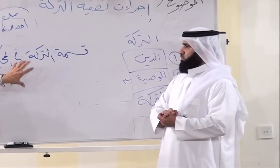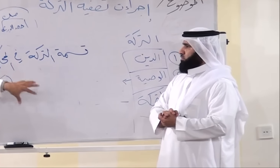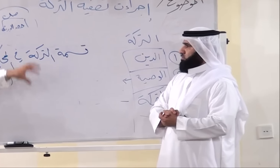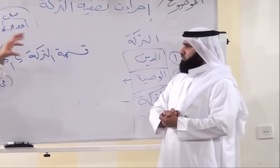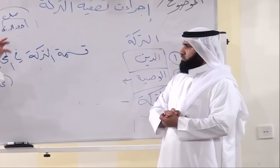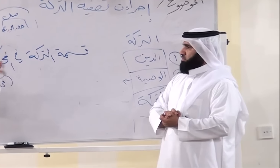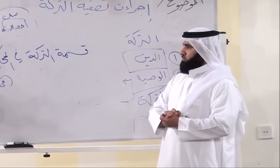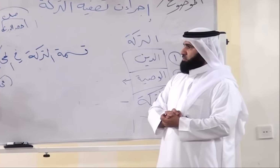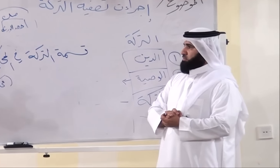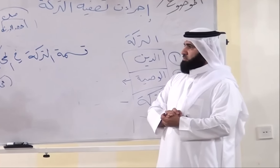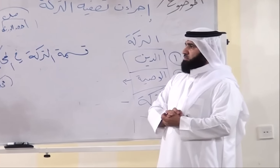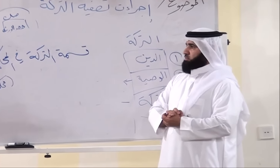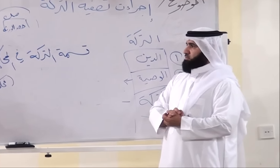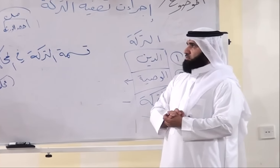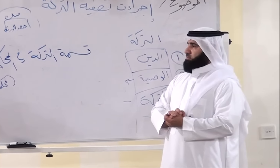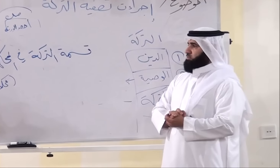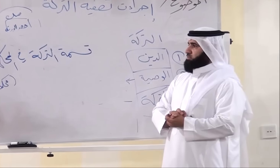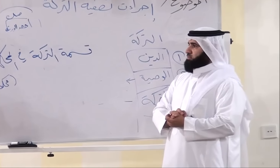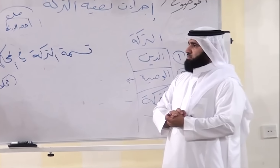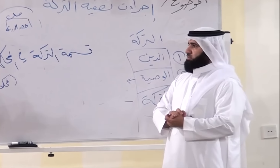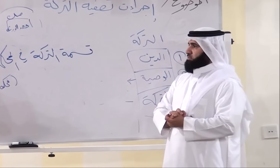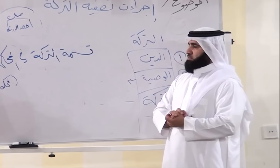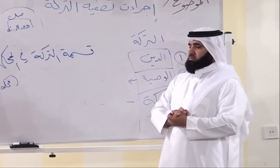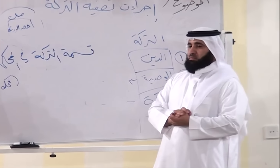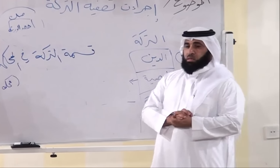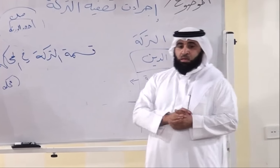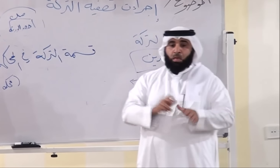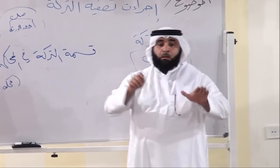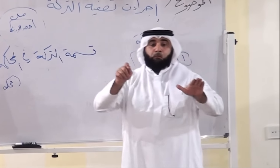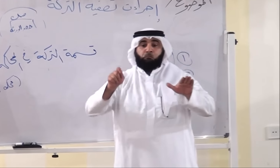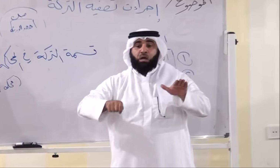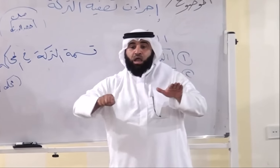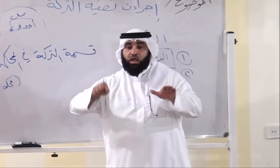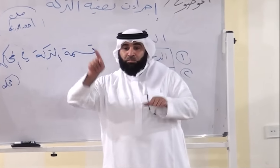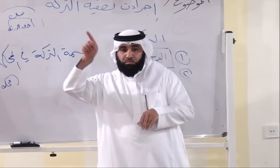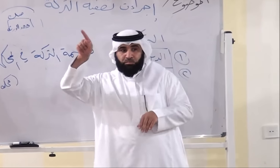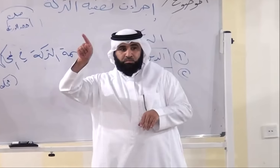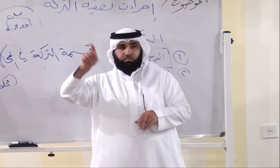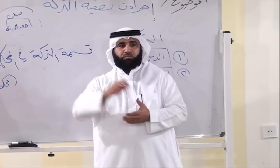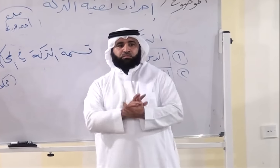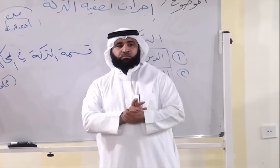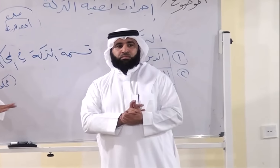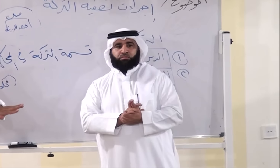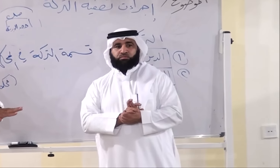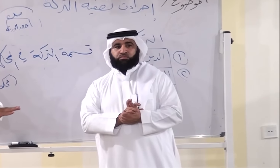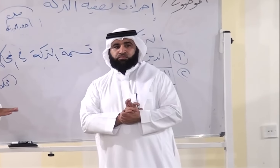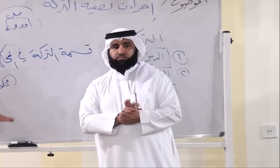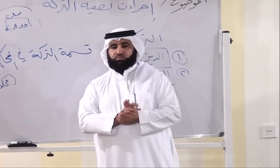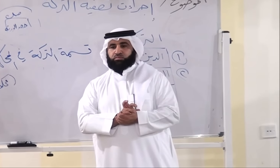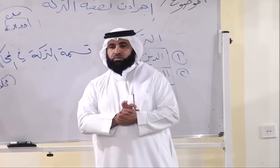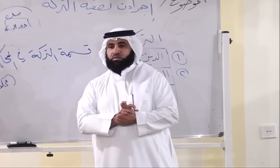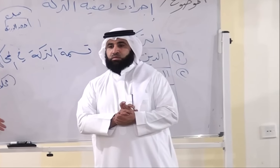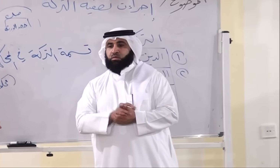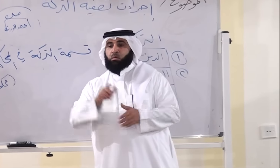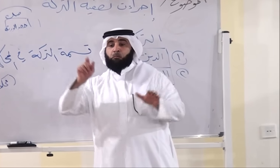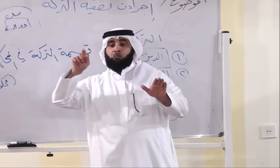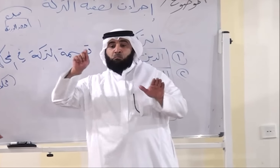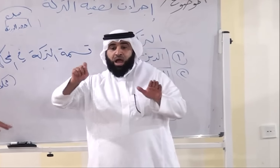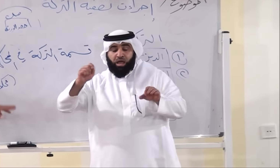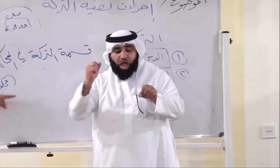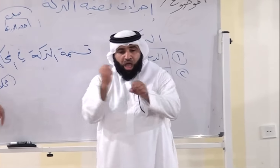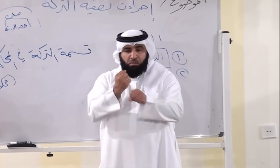كذلك حتى المحاكم لا تعتمد على يعني لا تجد إجراء موحد تقوم فيه